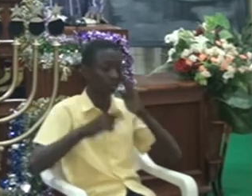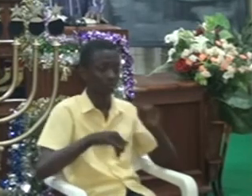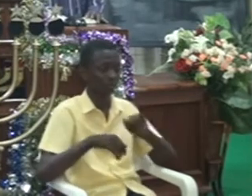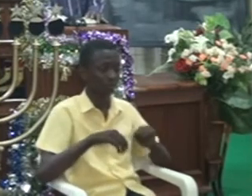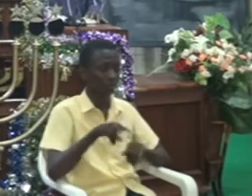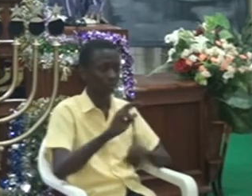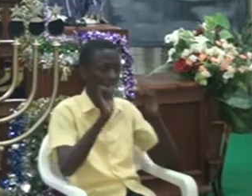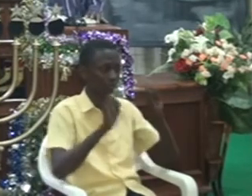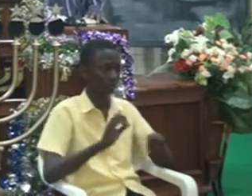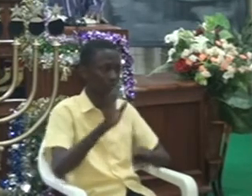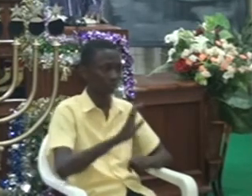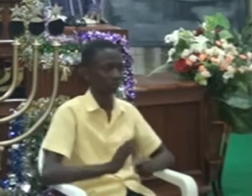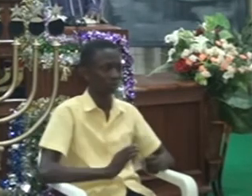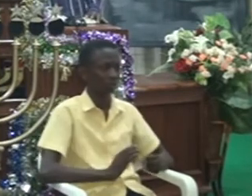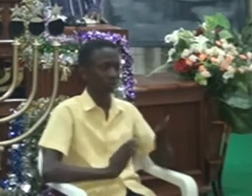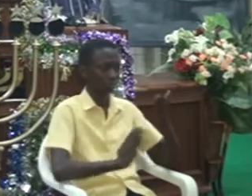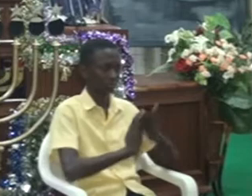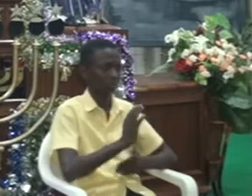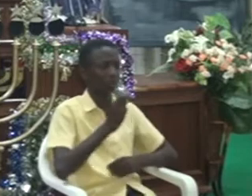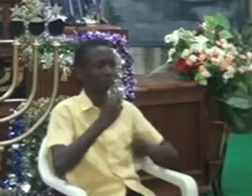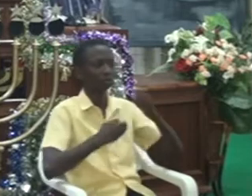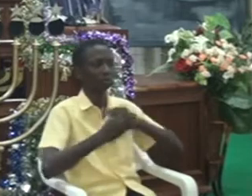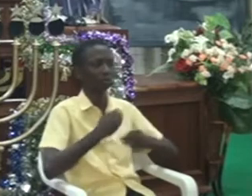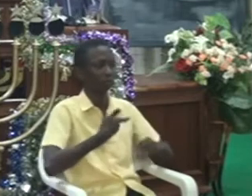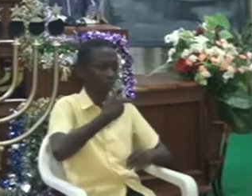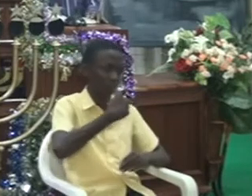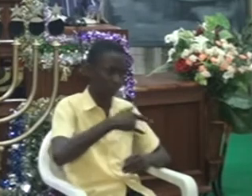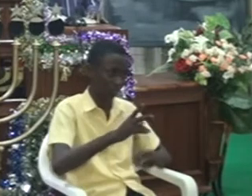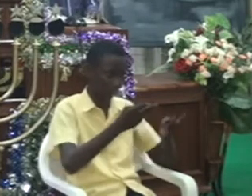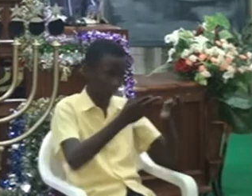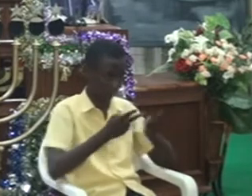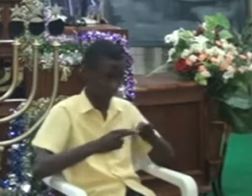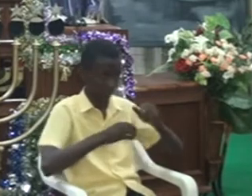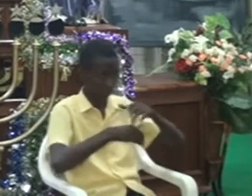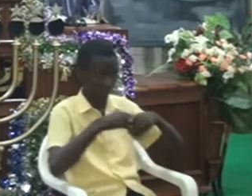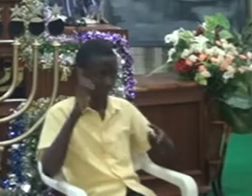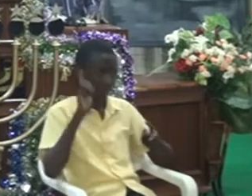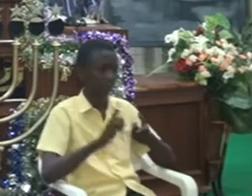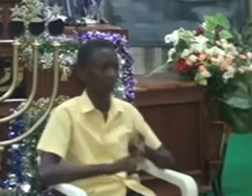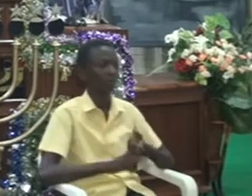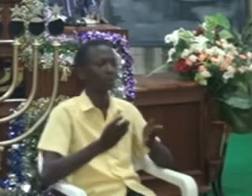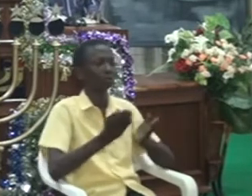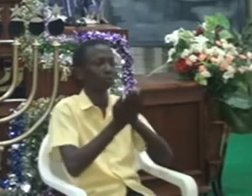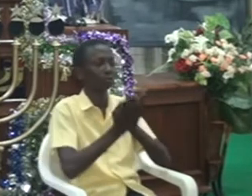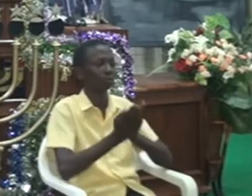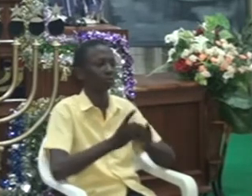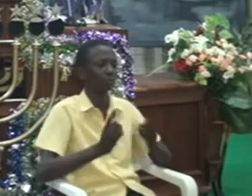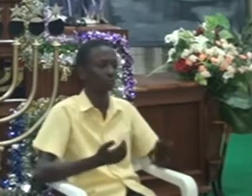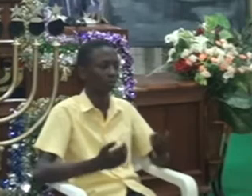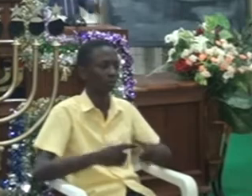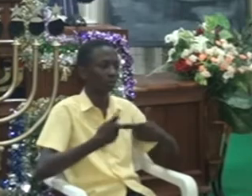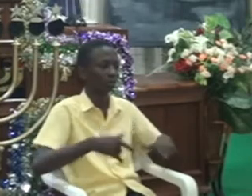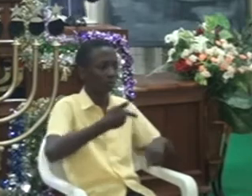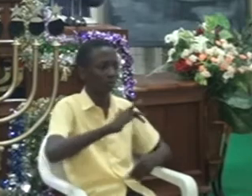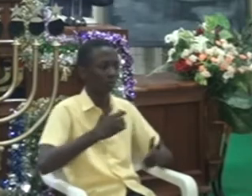msaidia mzuri. N'est-ce pas vrai? Si ni kweli. Lui il veut aller à Bukavu. Yeye anapenda aende Bukavu. Mais là, quand il arrive là,